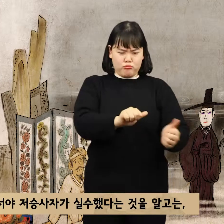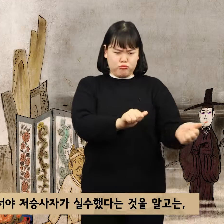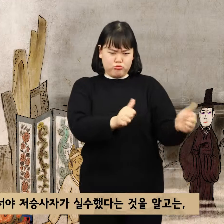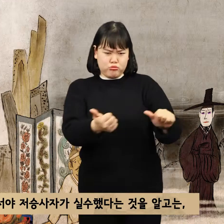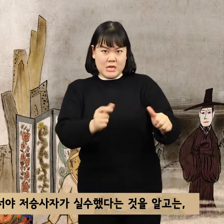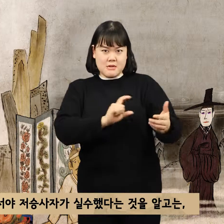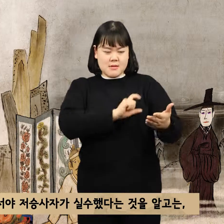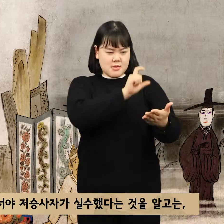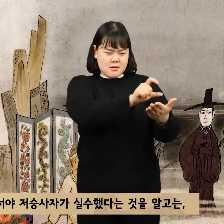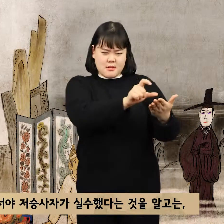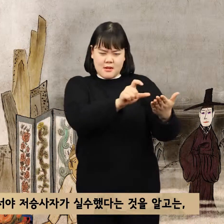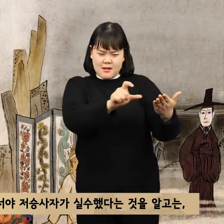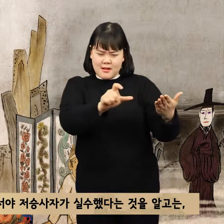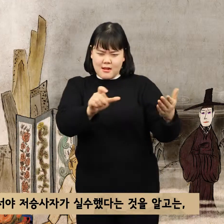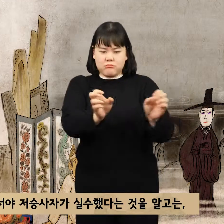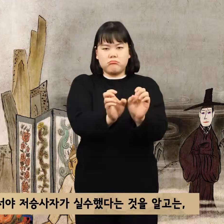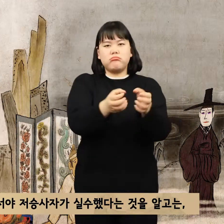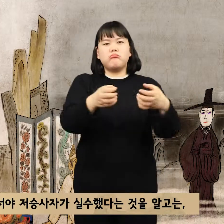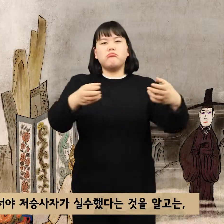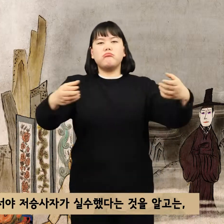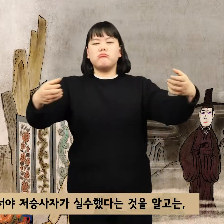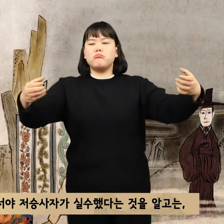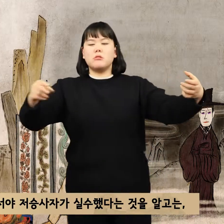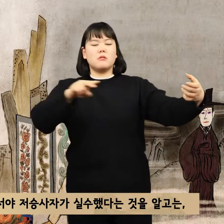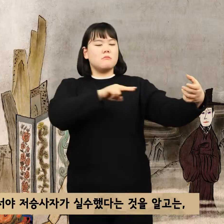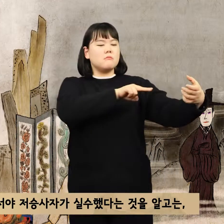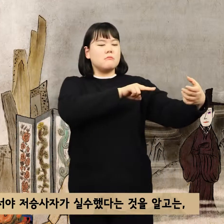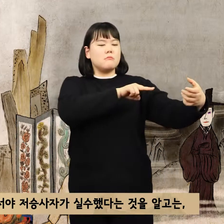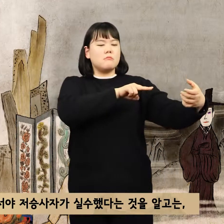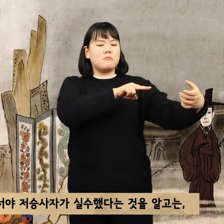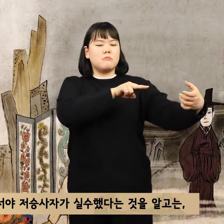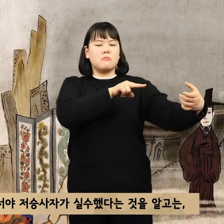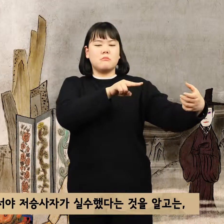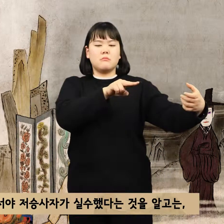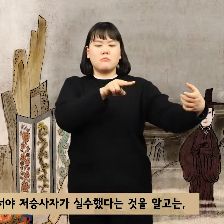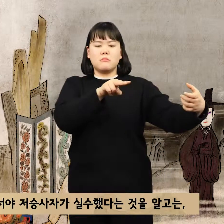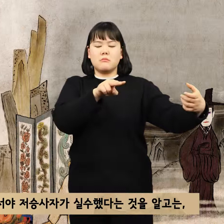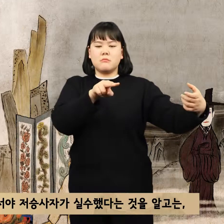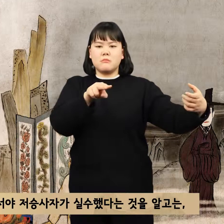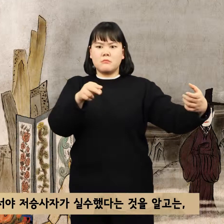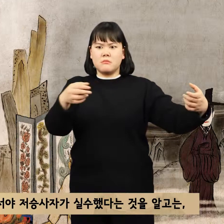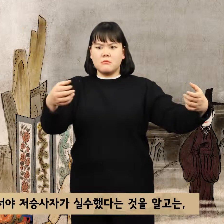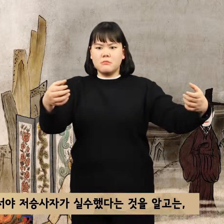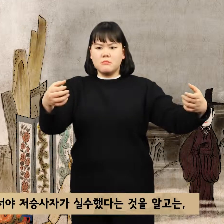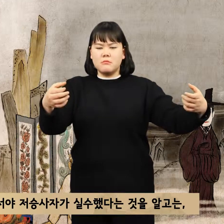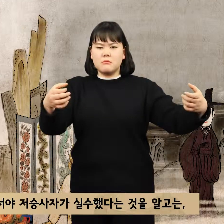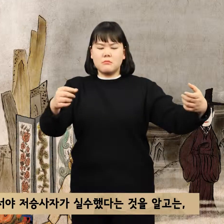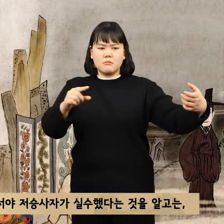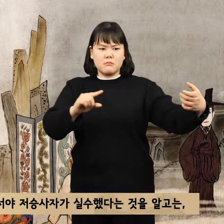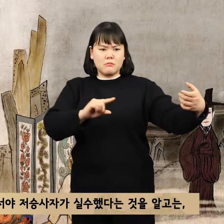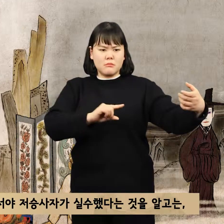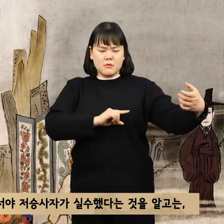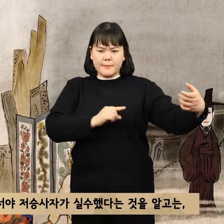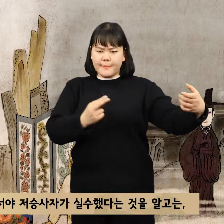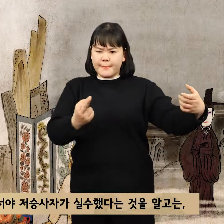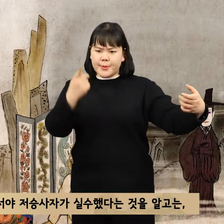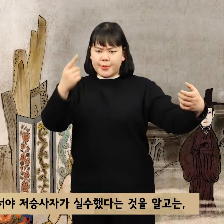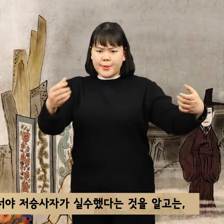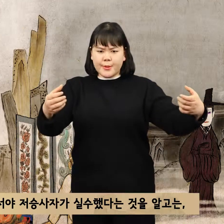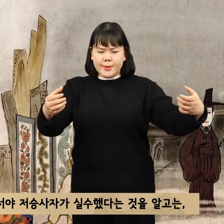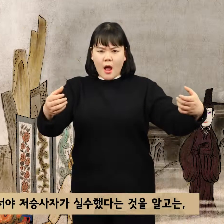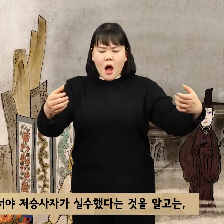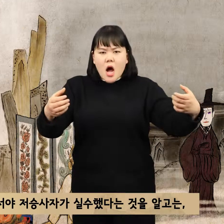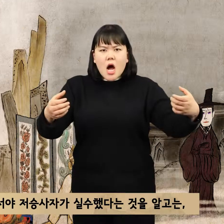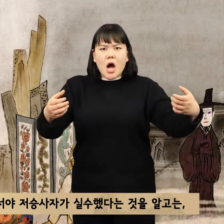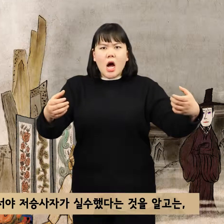염라대왕은 장부를 찬찬히 보고서야 저승사자가 실수했다는 것을 알고는